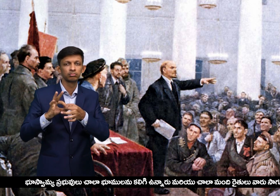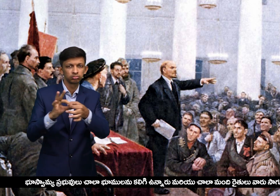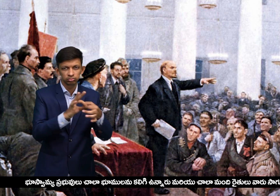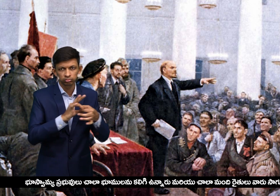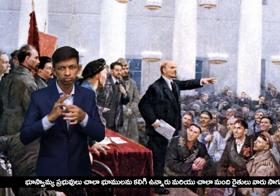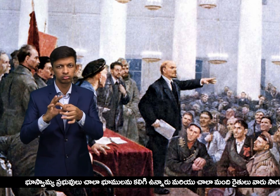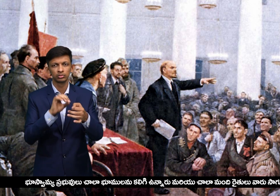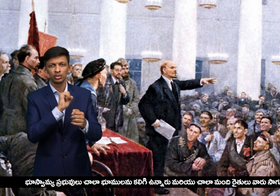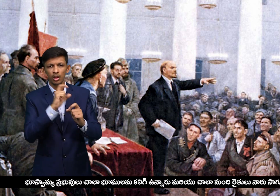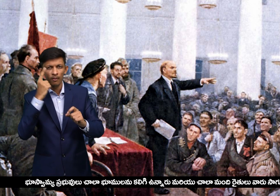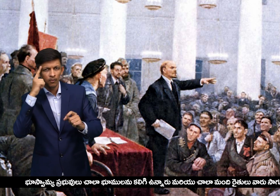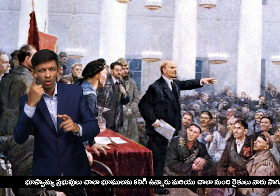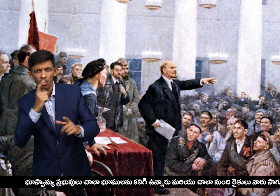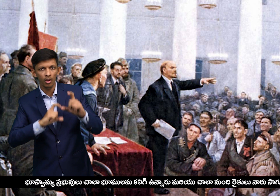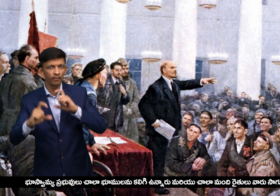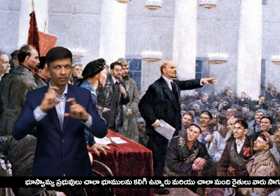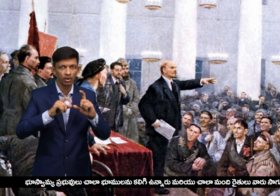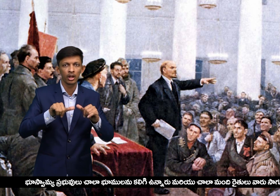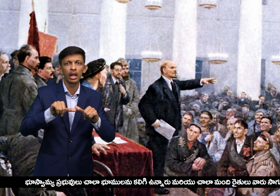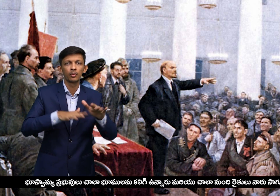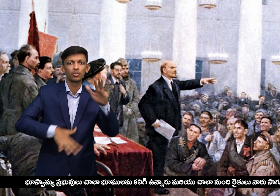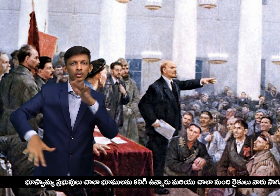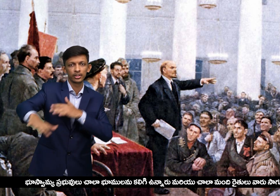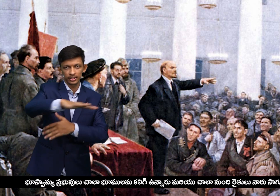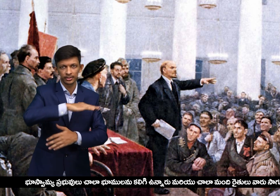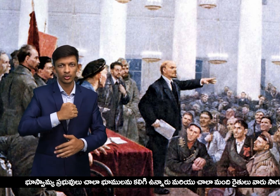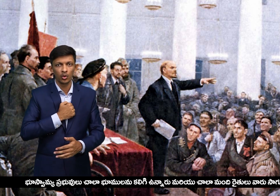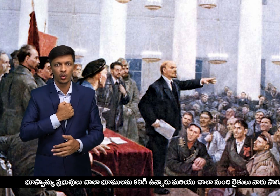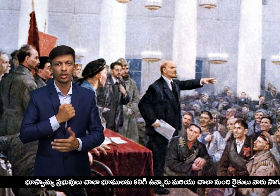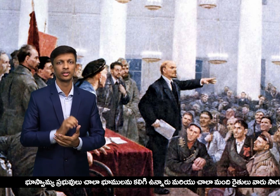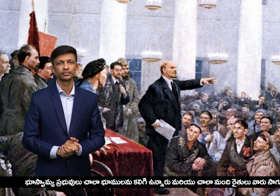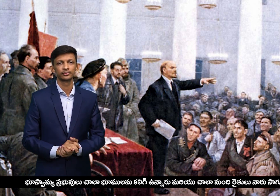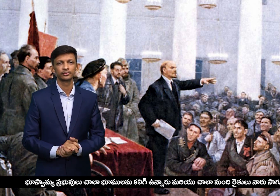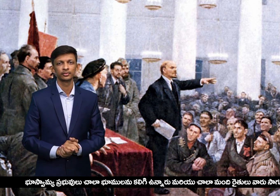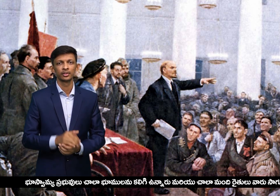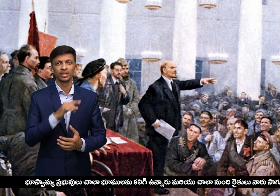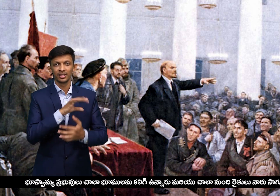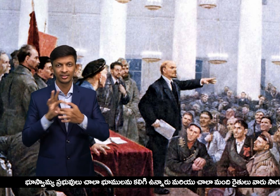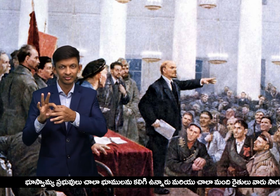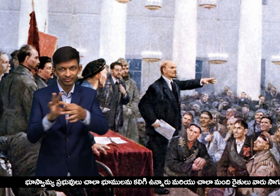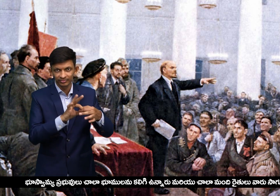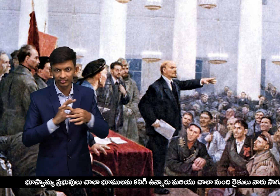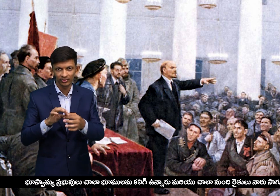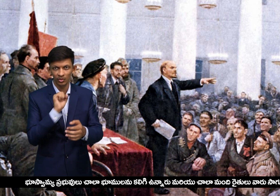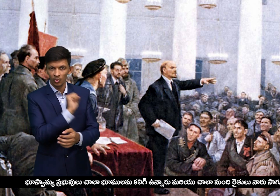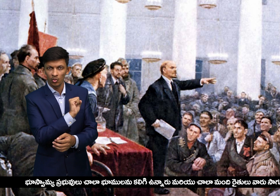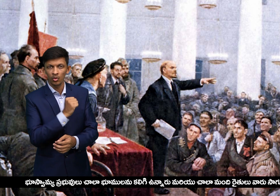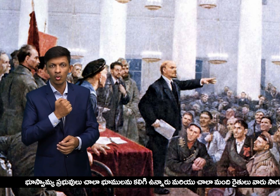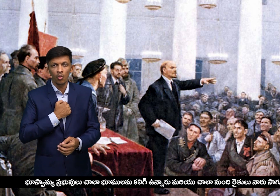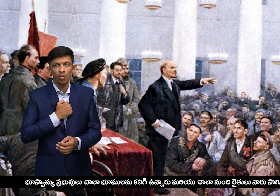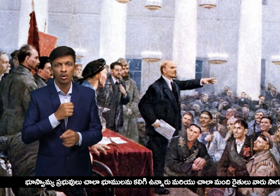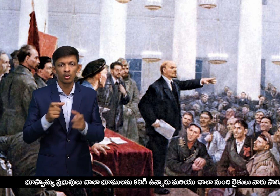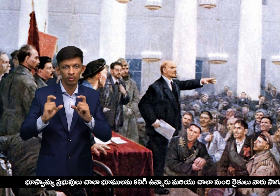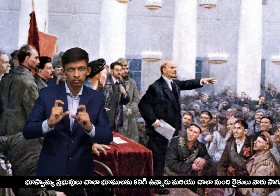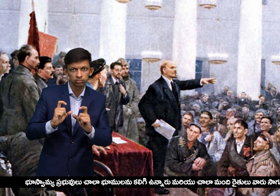భూస్వామ్య ప్రభువులు చాలా భూములను కలిగి ఉన్నారు మరియు చాలామంది రైతులు వారు సాగు చేసిన భూమికి కౌలు